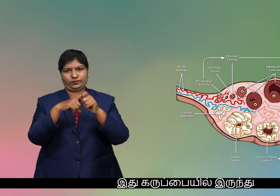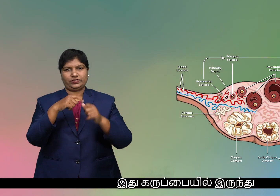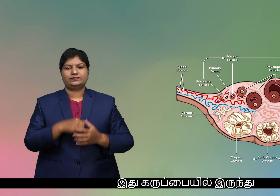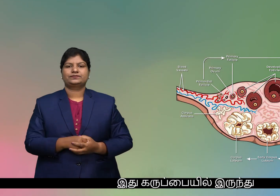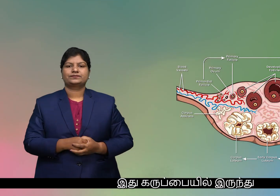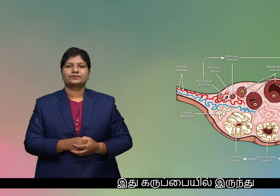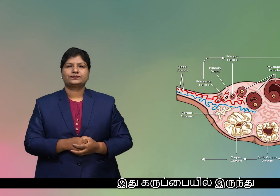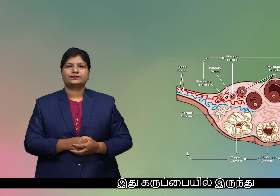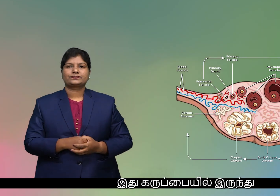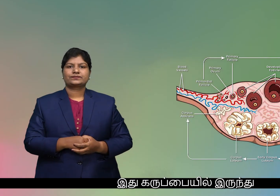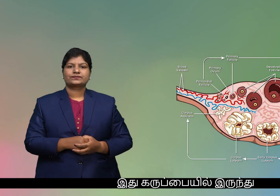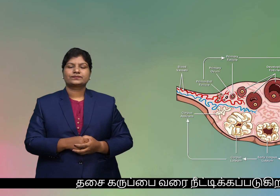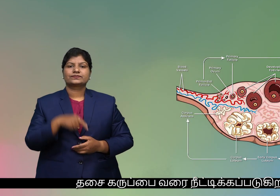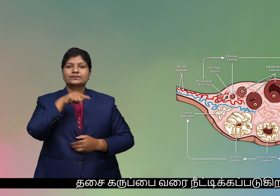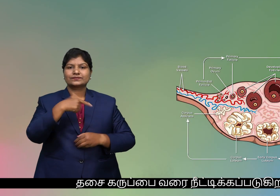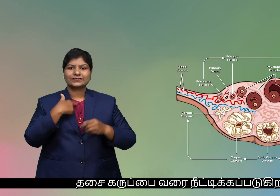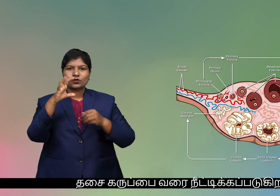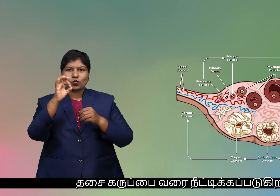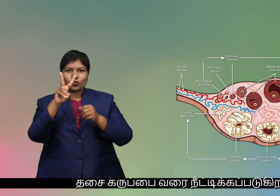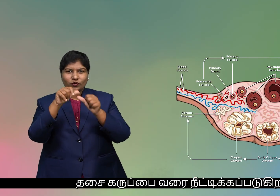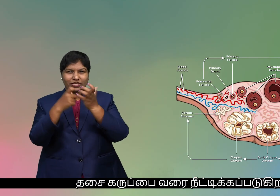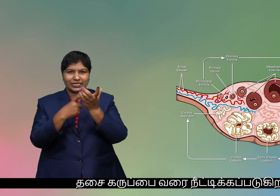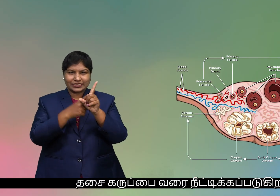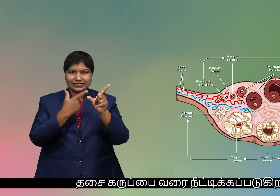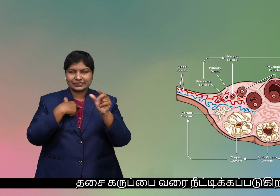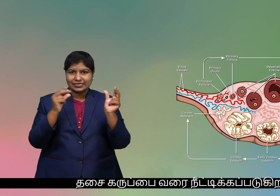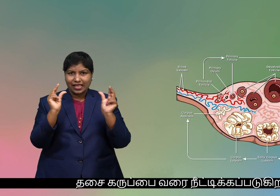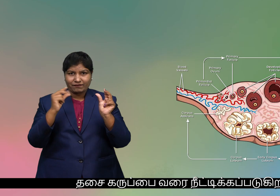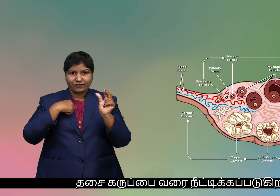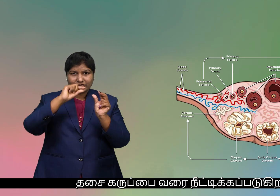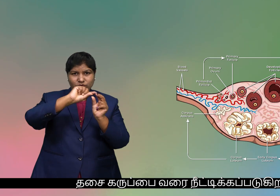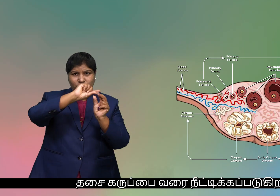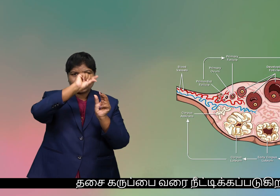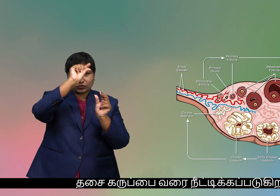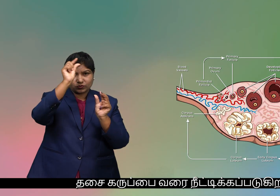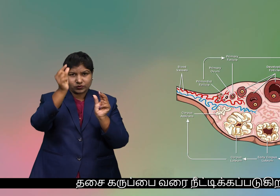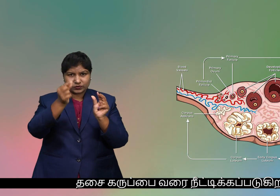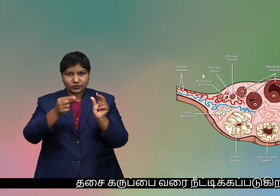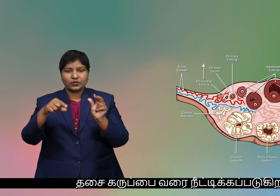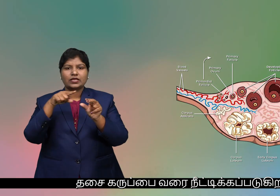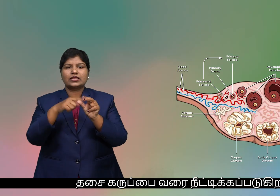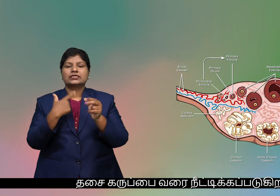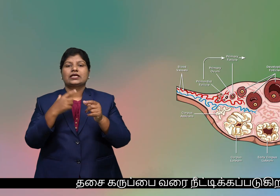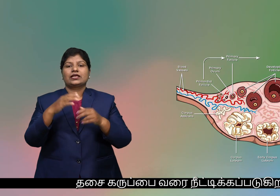இது கருப்பையில் இருந்து தசைக்கருப்பை வரை நீட்டிக்கப்படுகிறது.